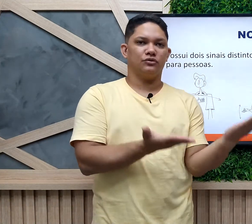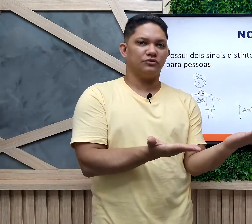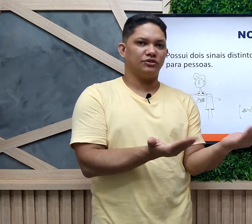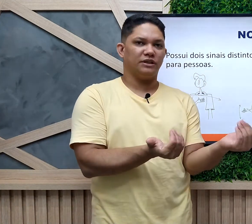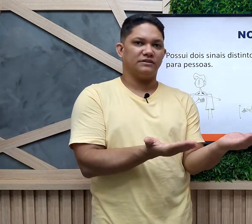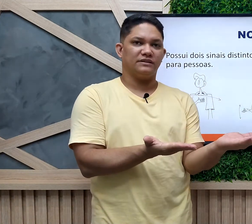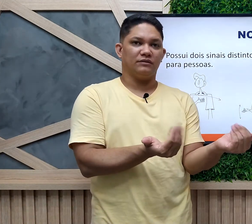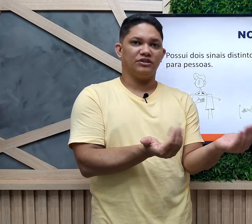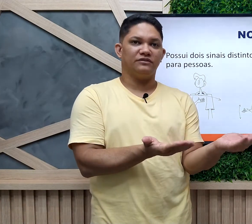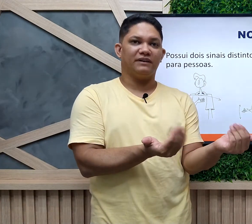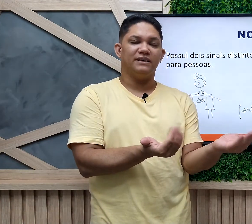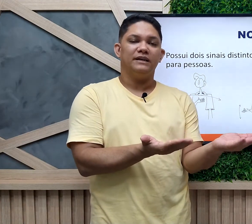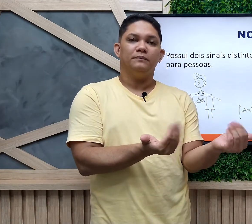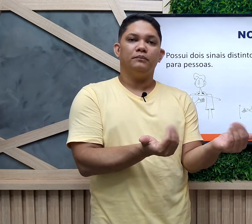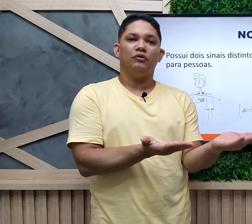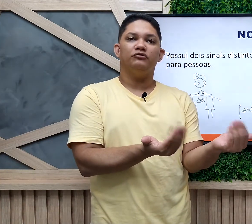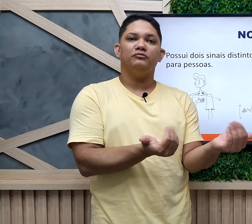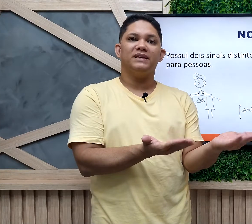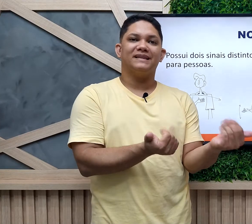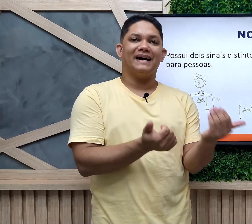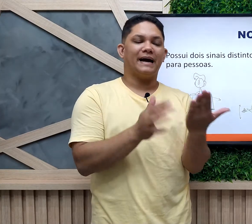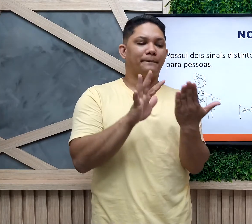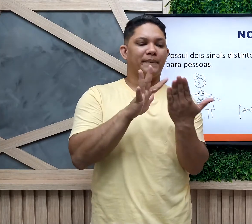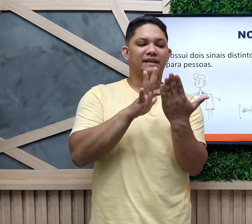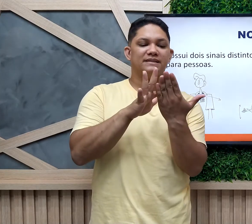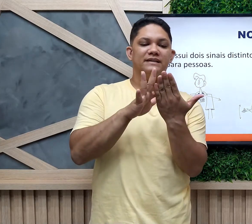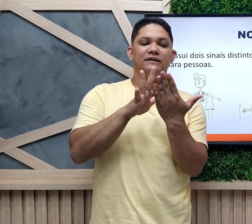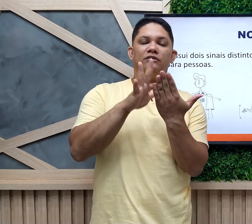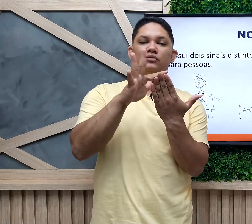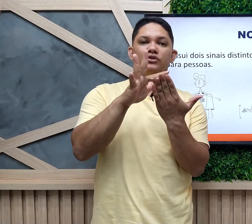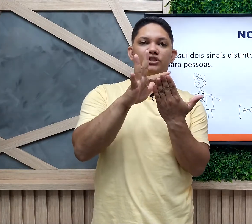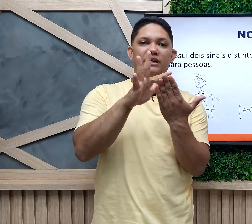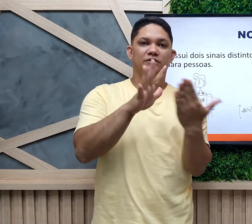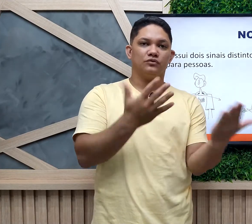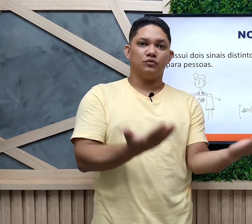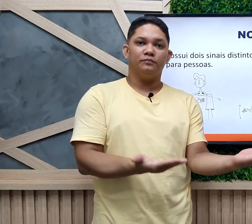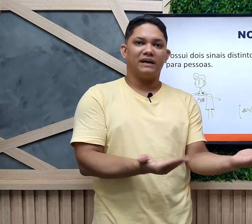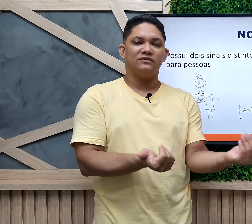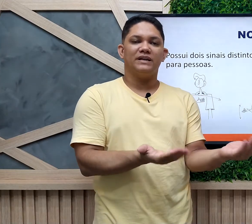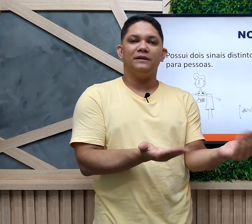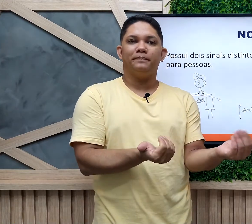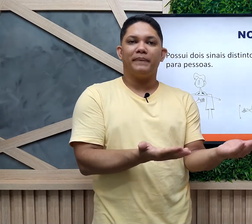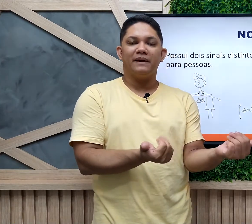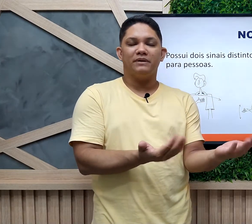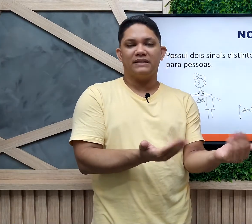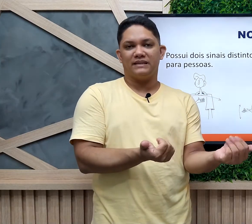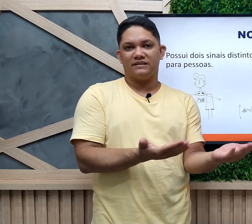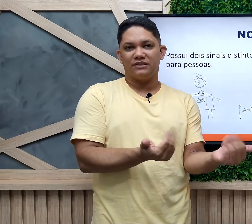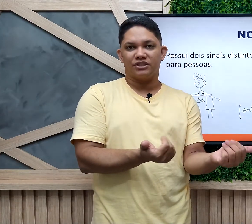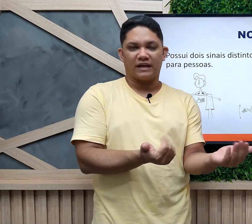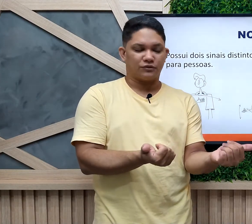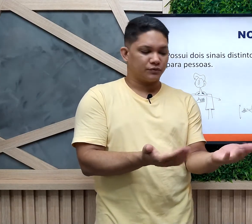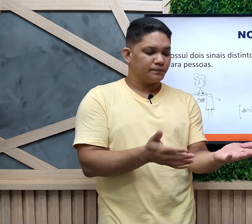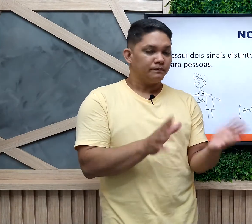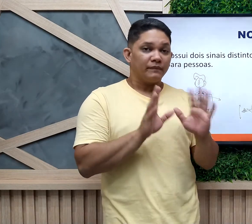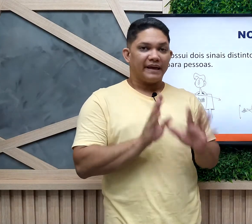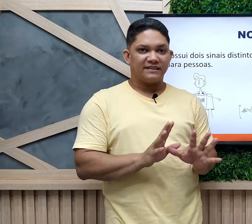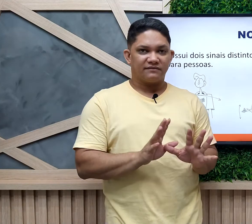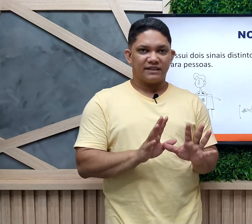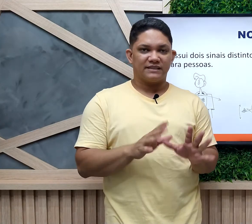nossos dedos. Então a gente vai movimentar apenas os dedos. O braço ele permanece estático. Essa variação é